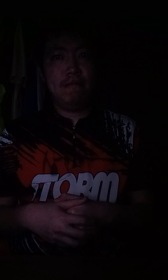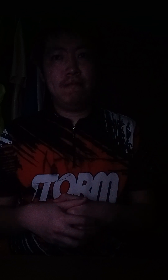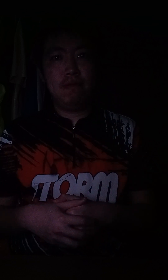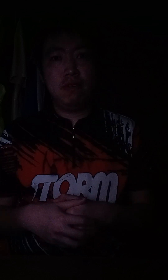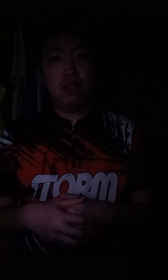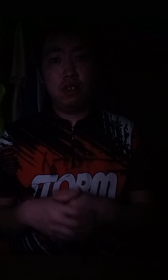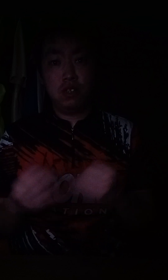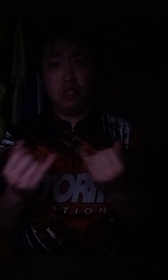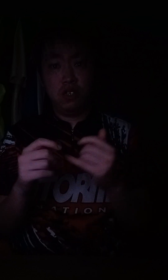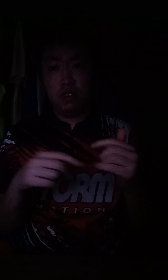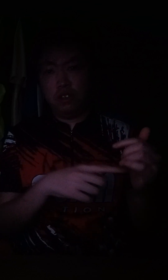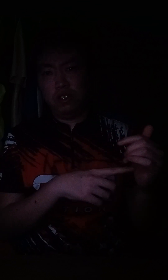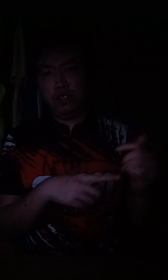할머니도 일찍 나가고